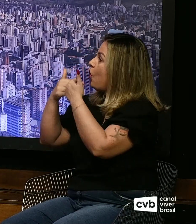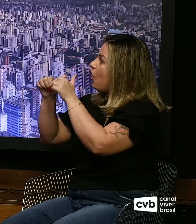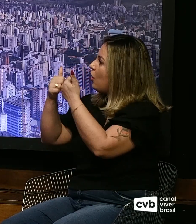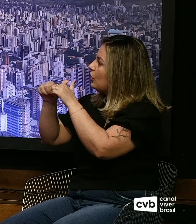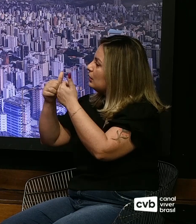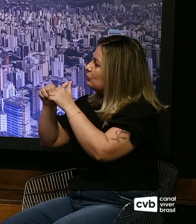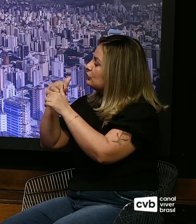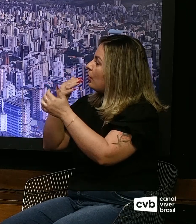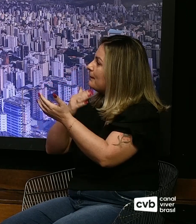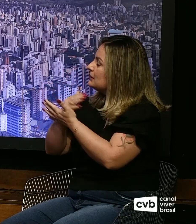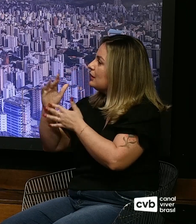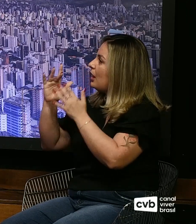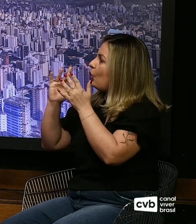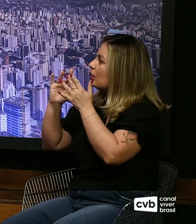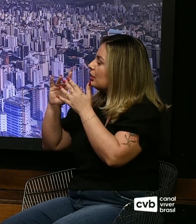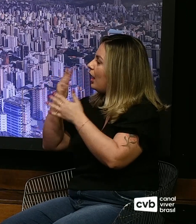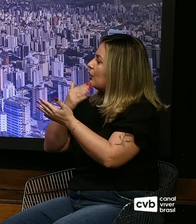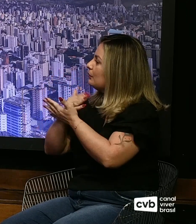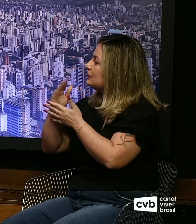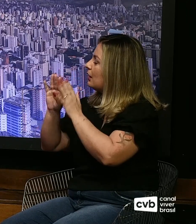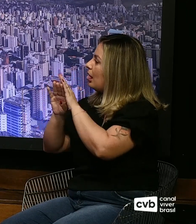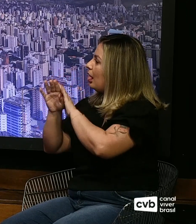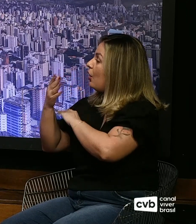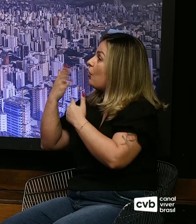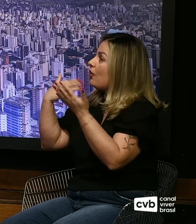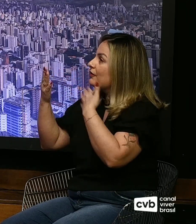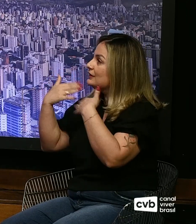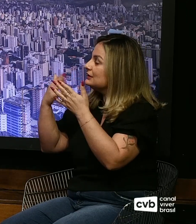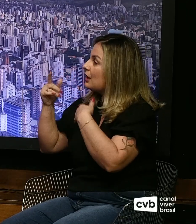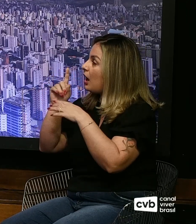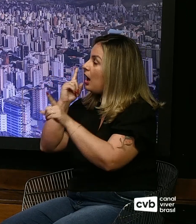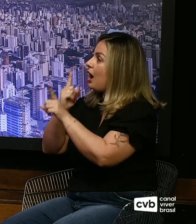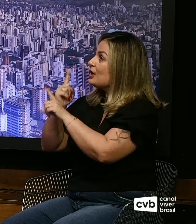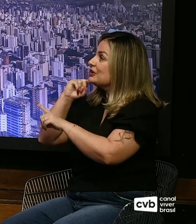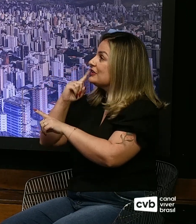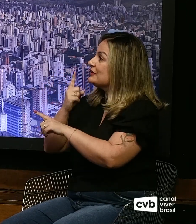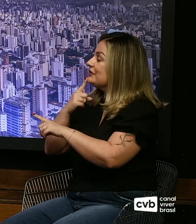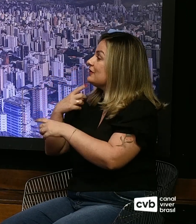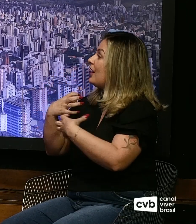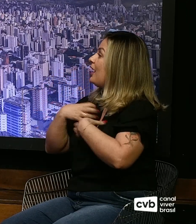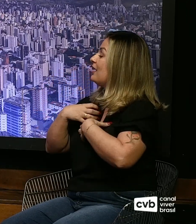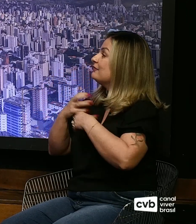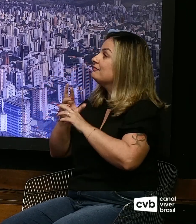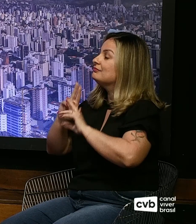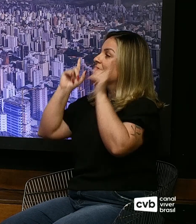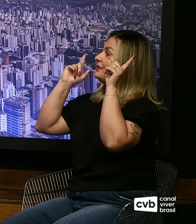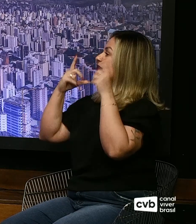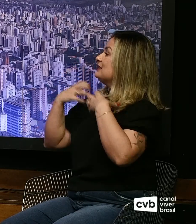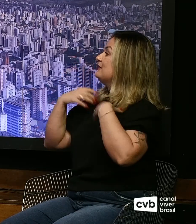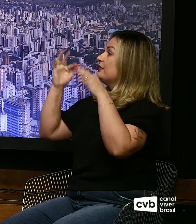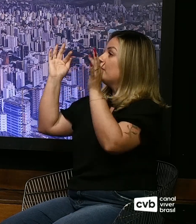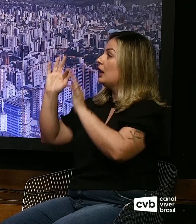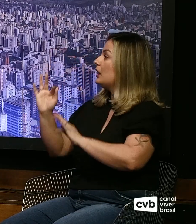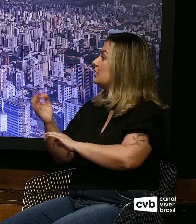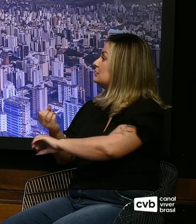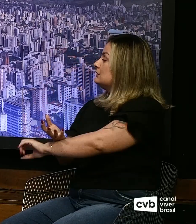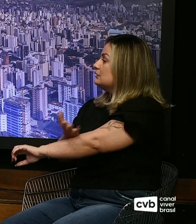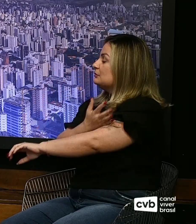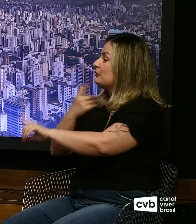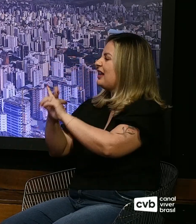e aí pegava ônibus com alguns colegas surdos, foi fazendo amizade, e descobriu que não era a única surda